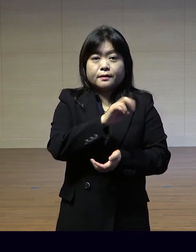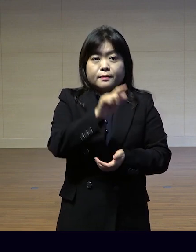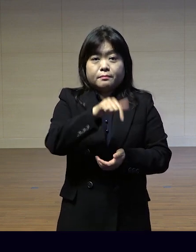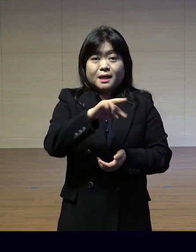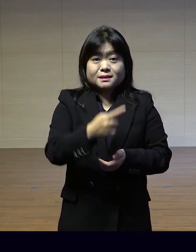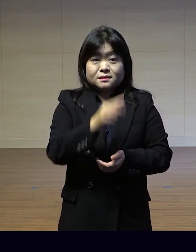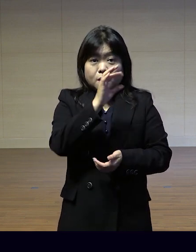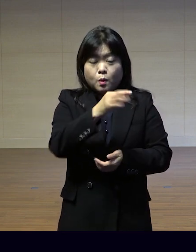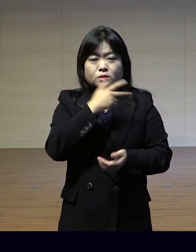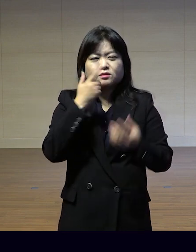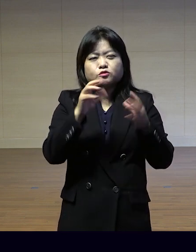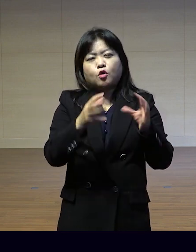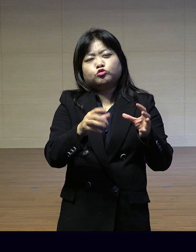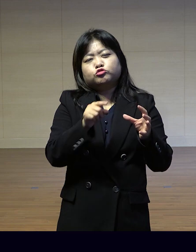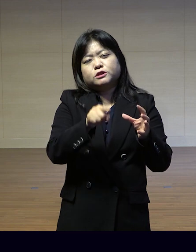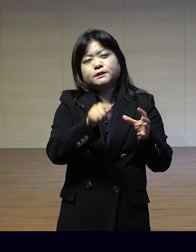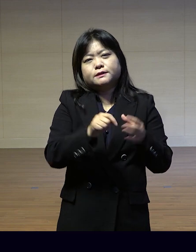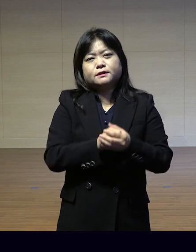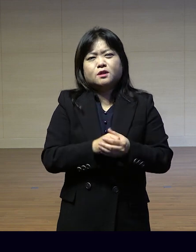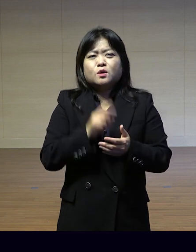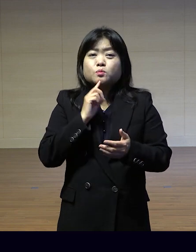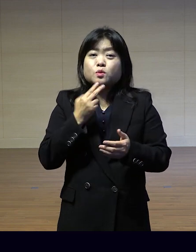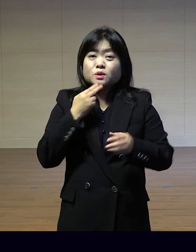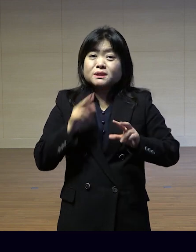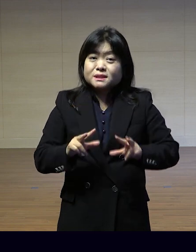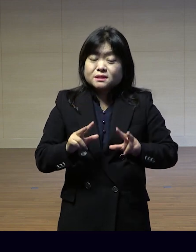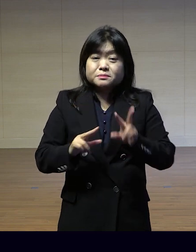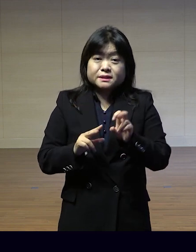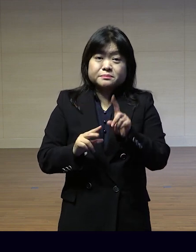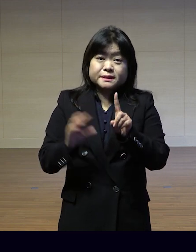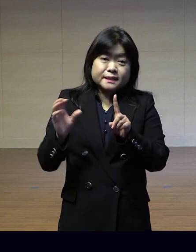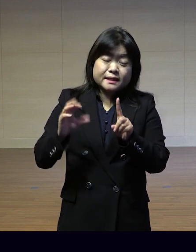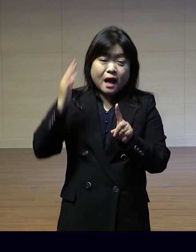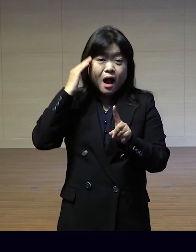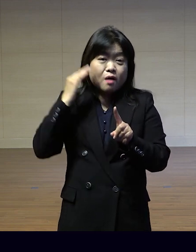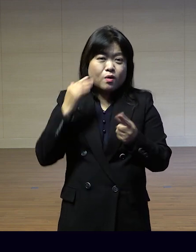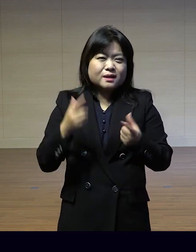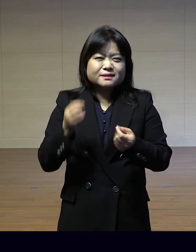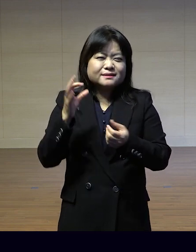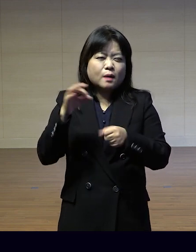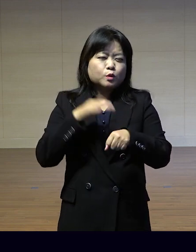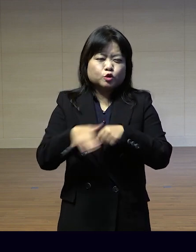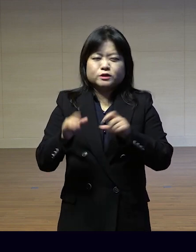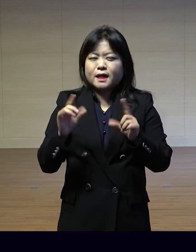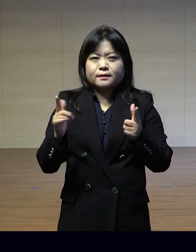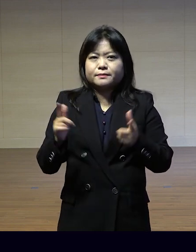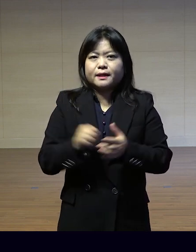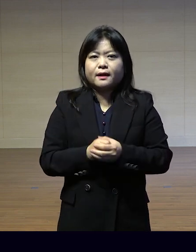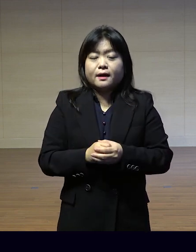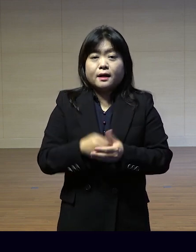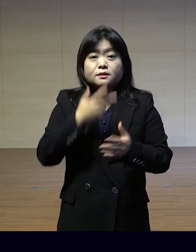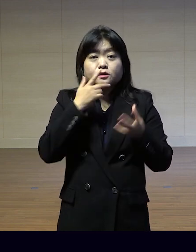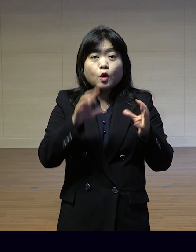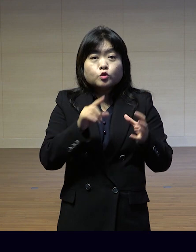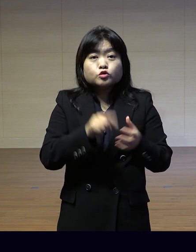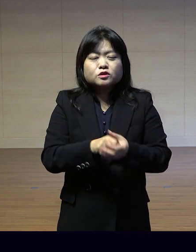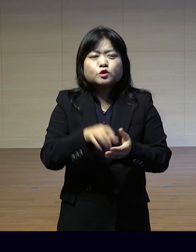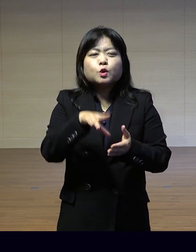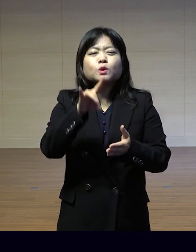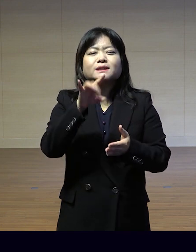마르크스가 본 영국은 물론 지금 우리 21세기 이런 한국과 같은 자본주의는 아닙니다. 그때 당시만 해도